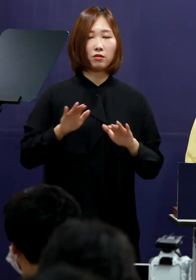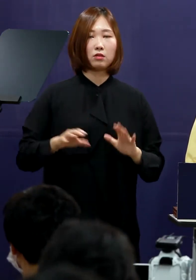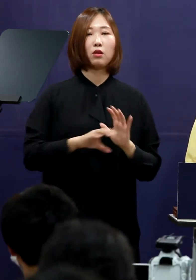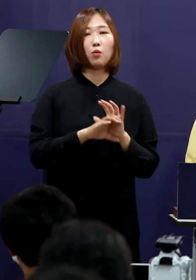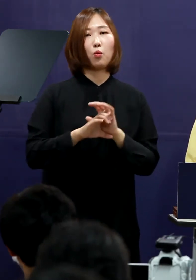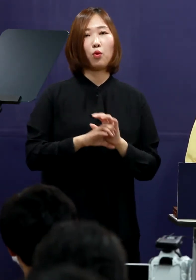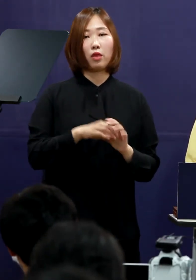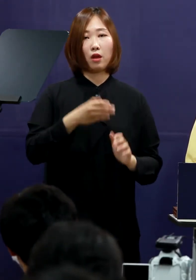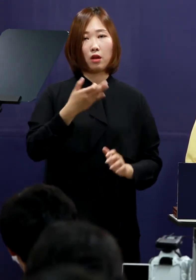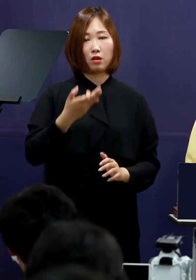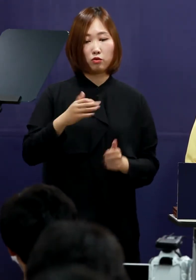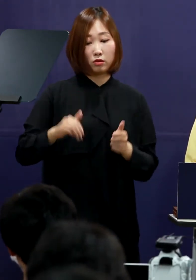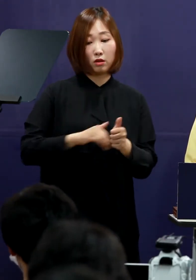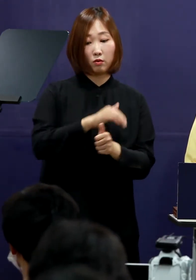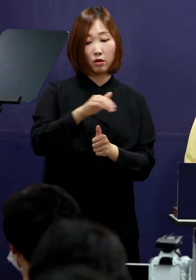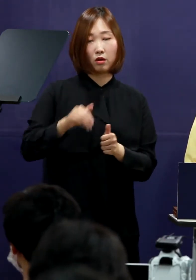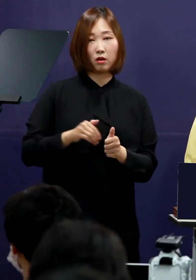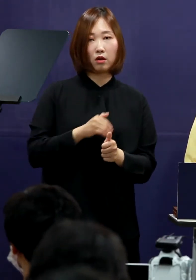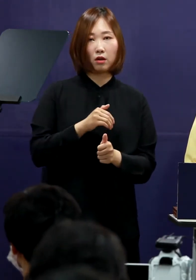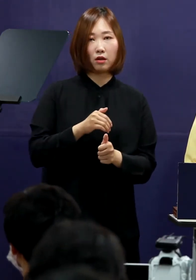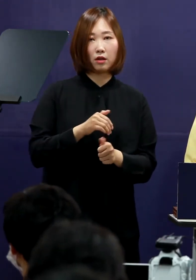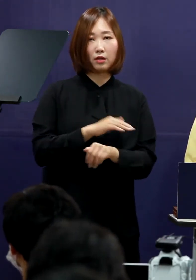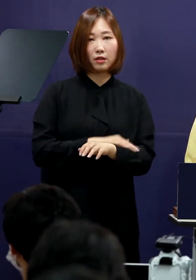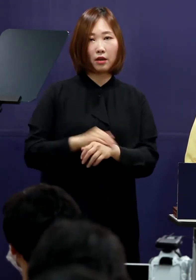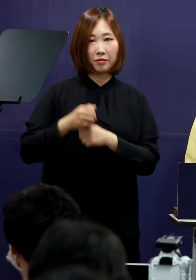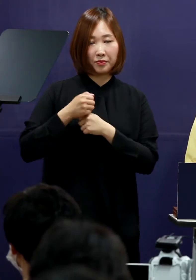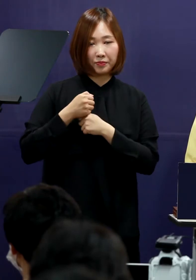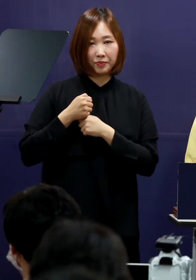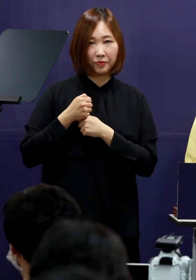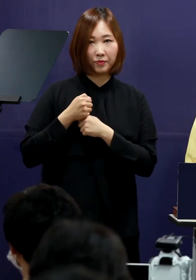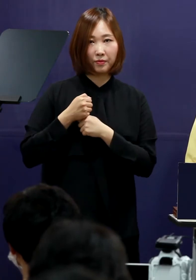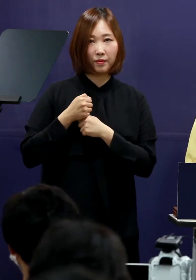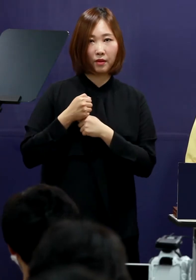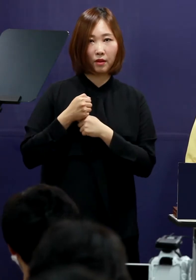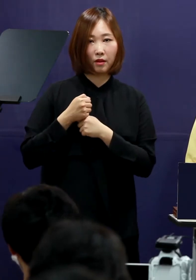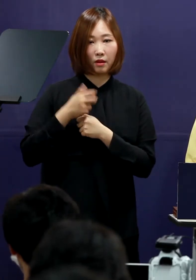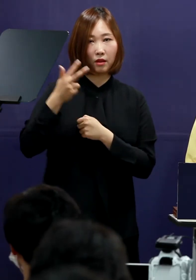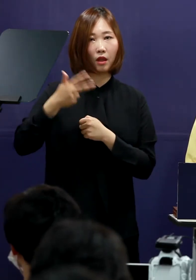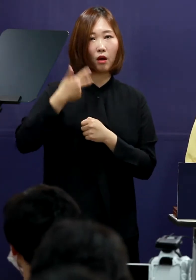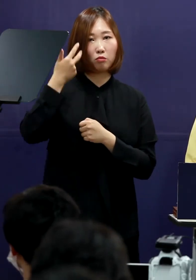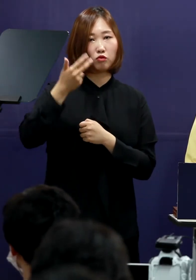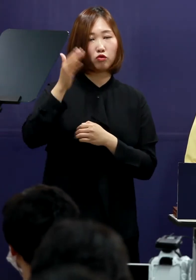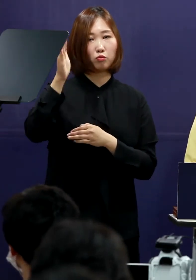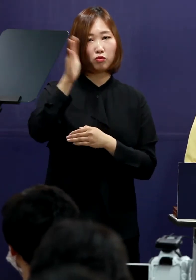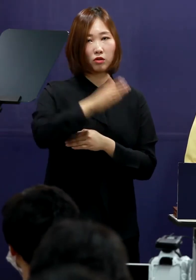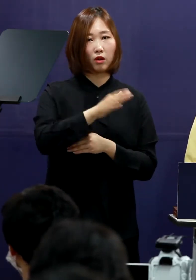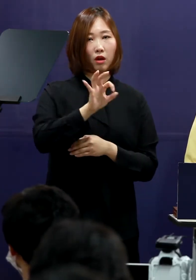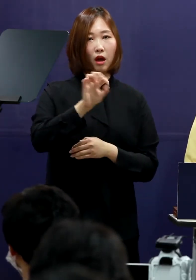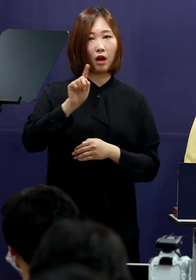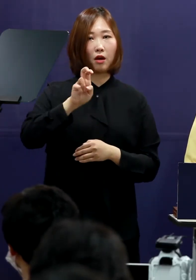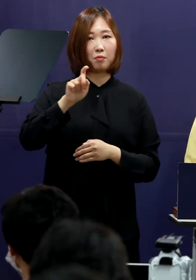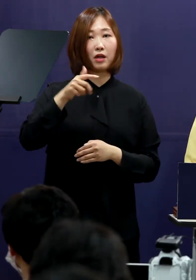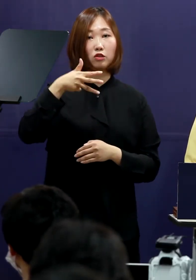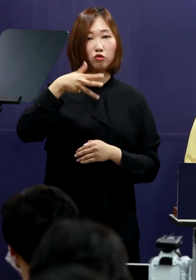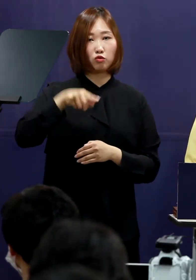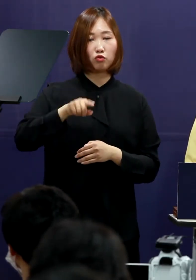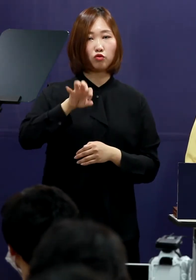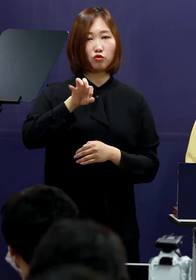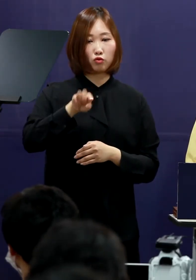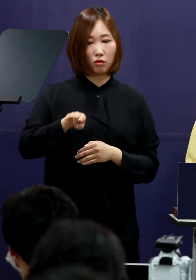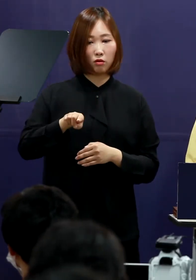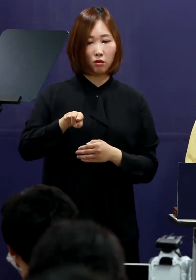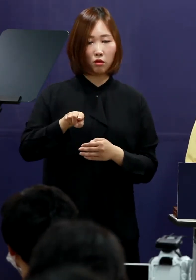코로나19 상황을 고려해서 먼저 다음 주부터 아마추어 청년 작가, 작은 도서관 연합회